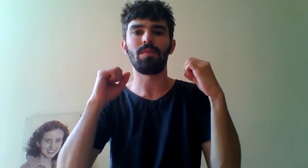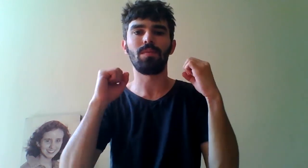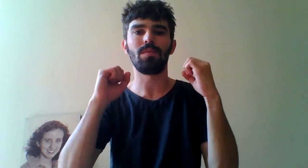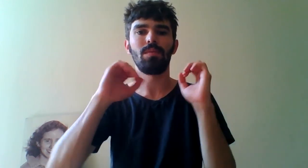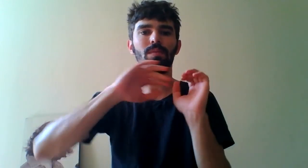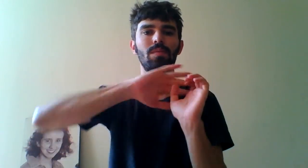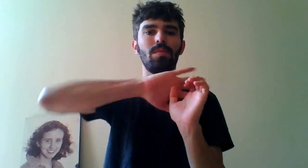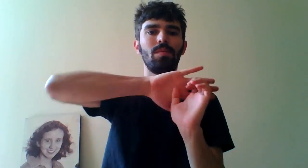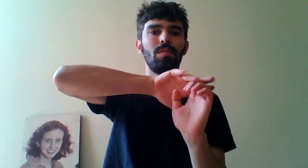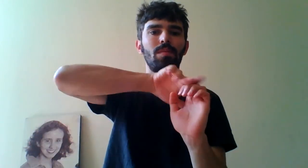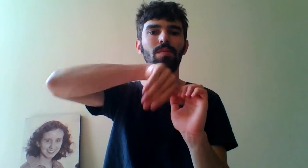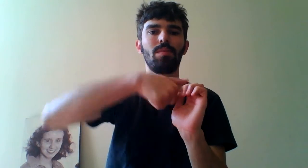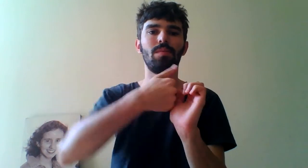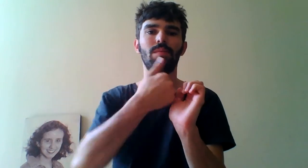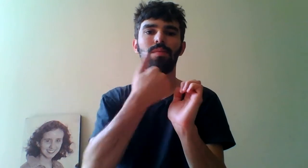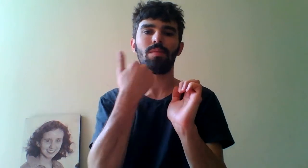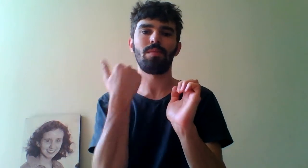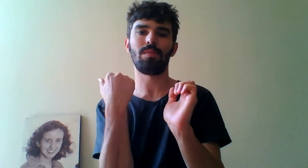Lembranças demais